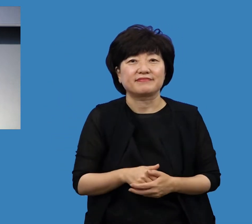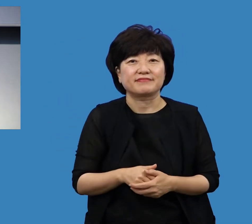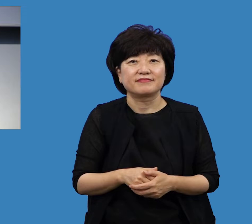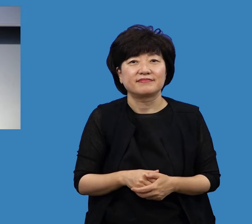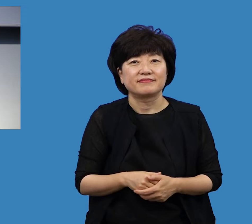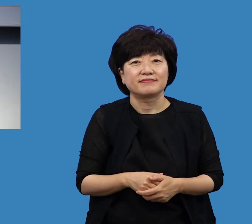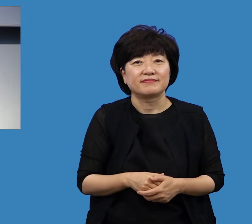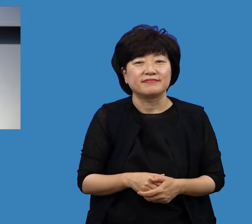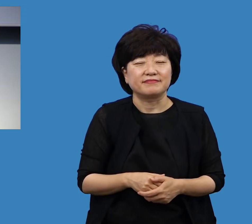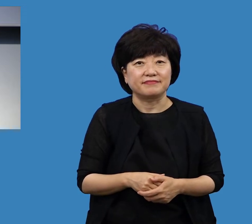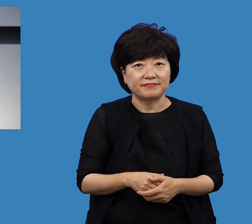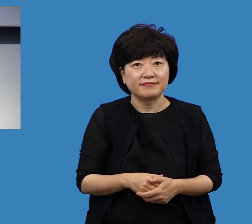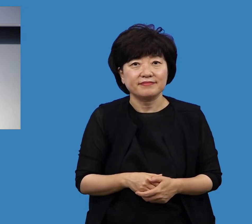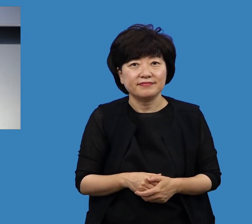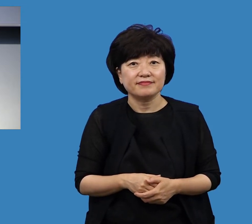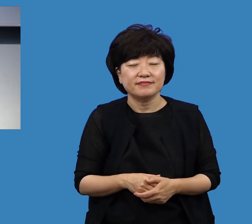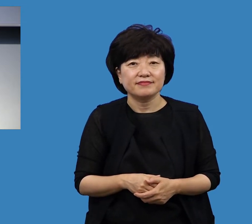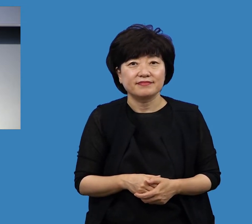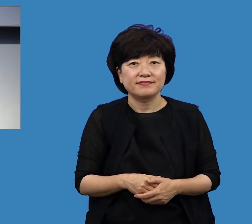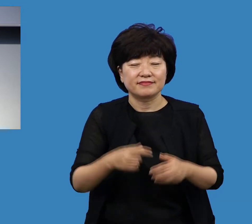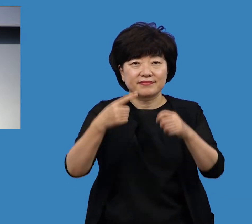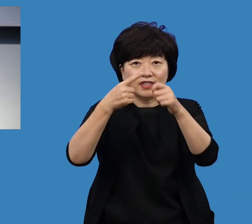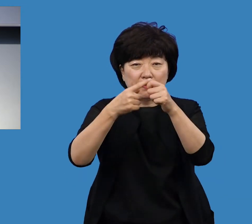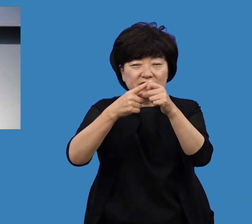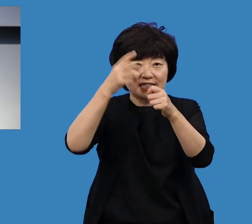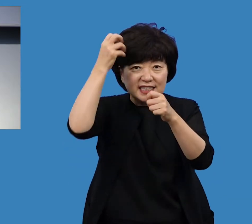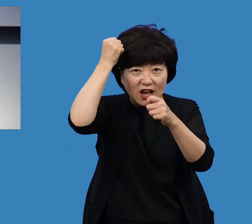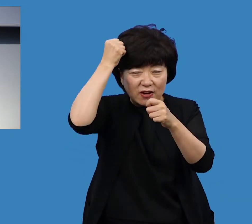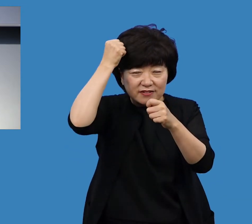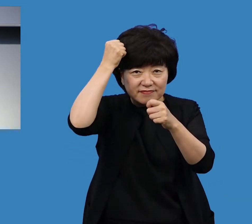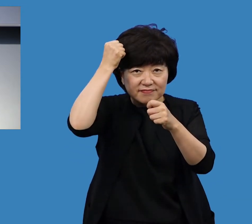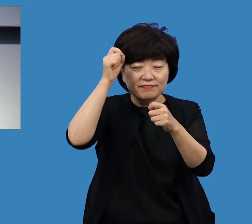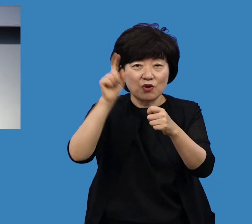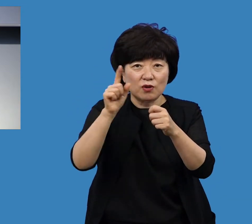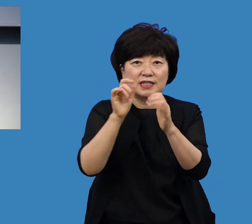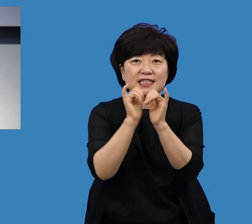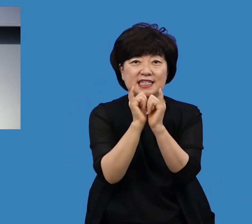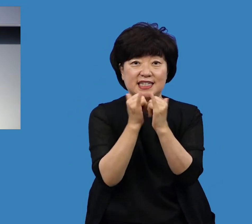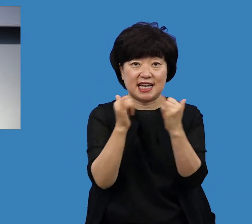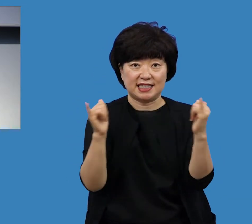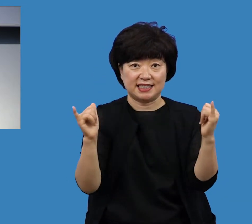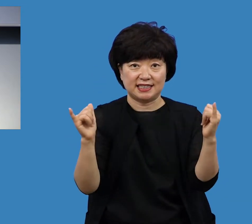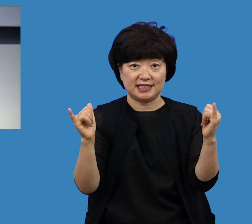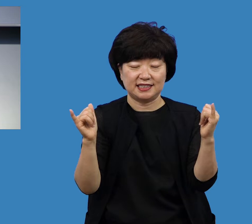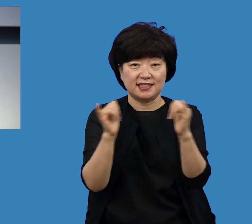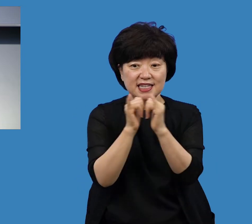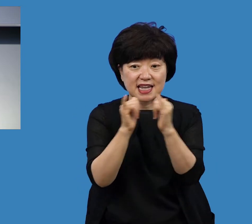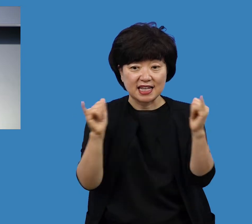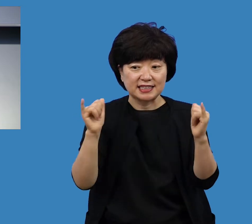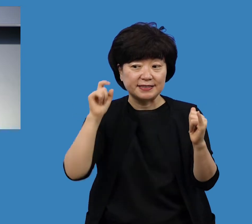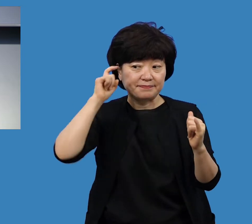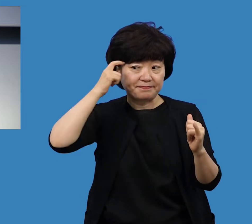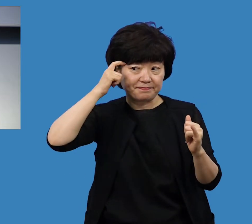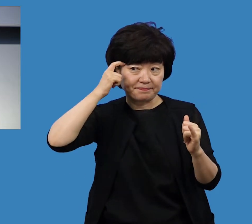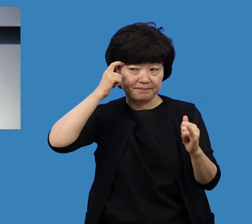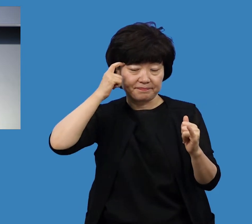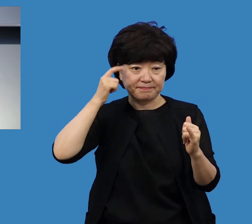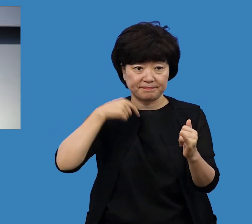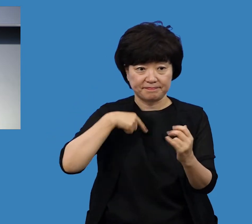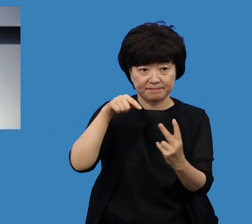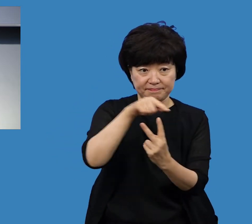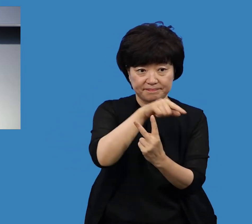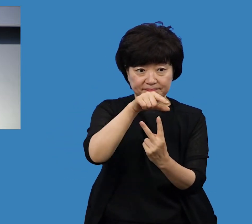자, 그래서 첫 번째로 기억하셔야 될 건 뭐냐면 인간은 인간의 의지적인 선택에